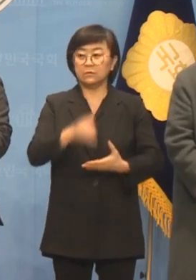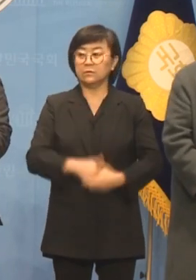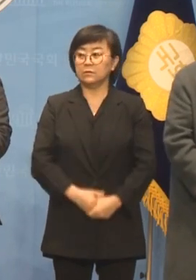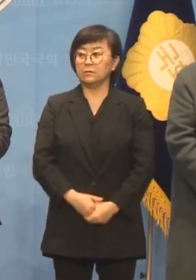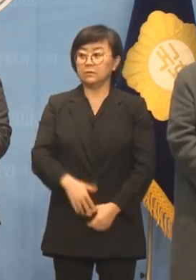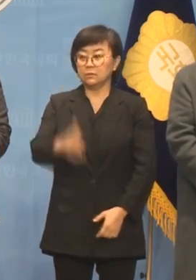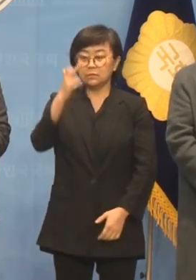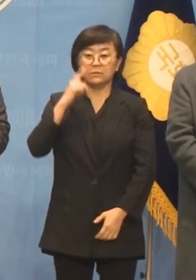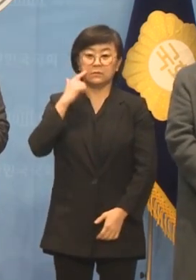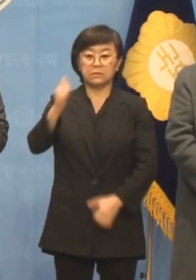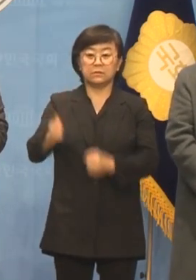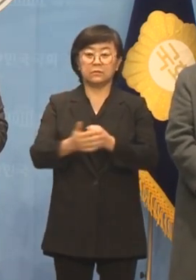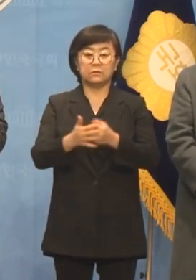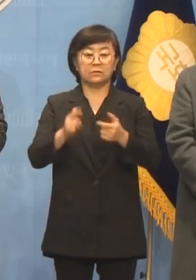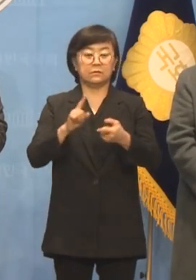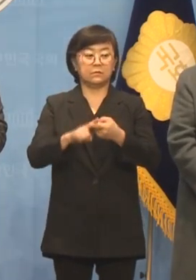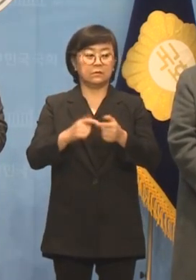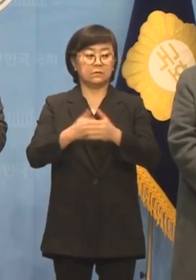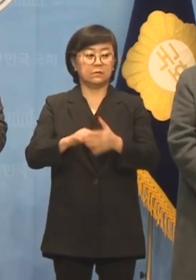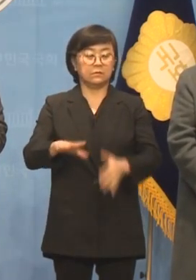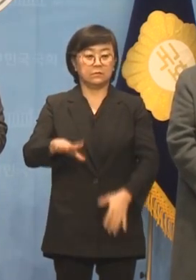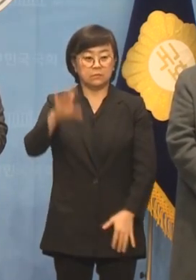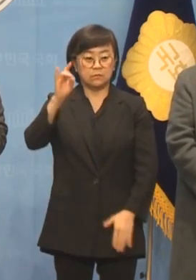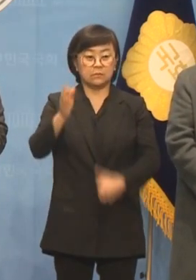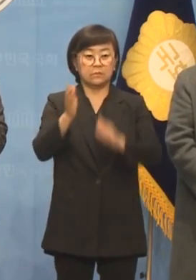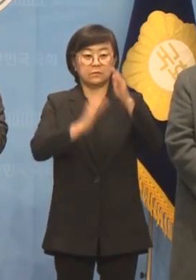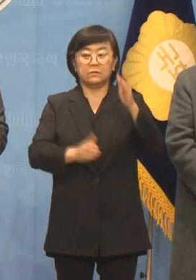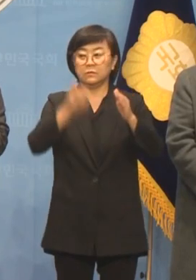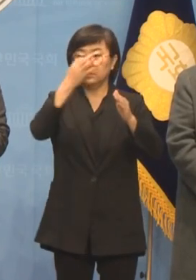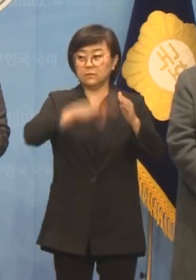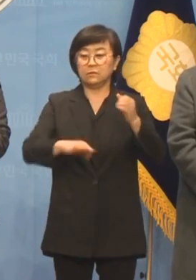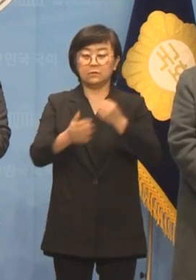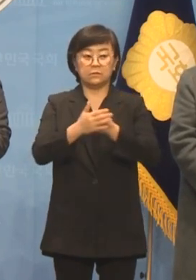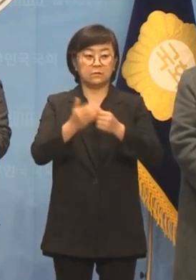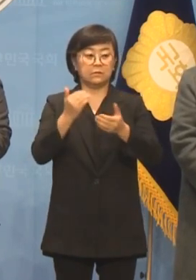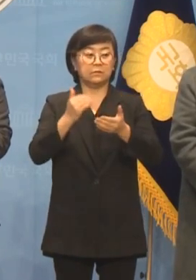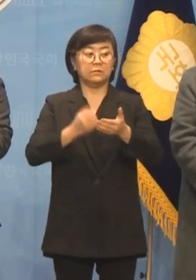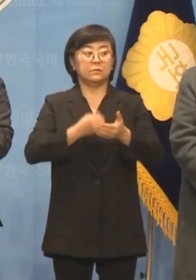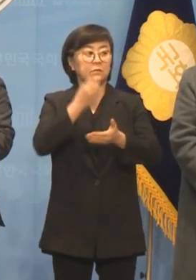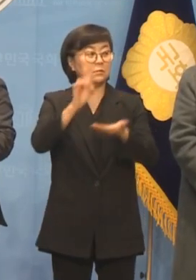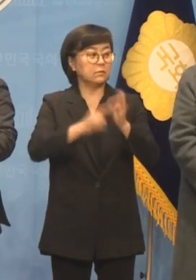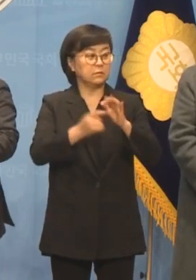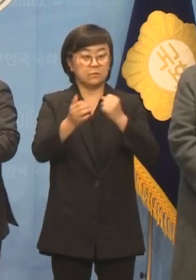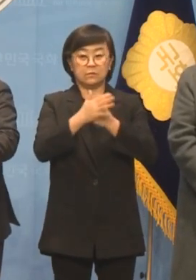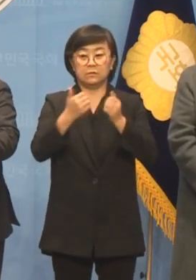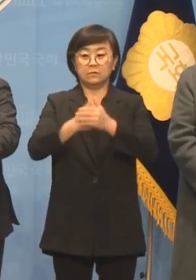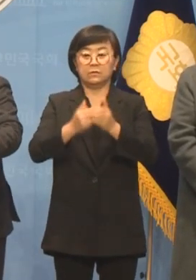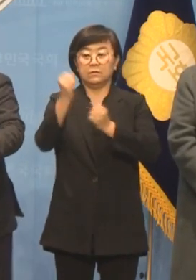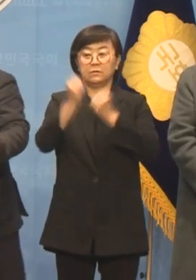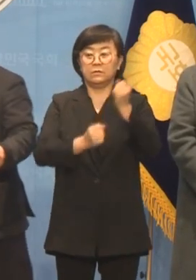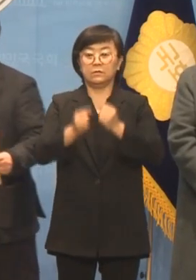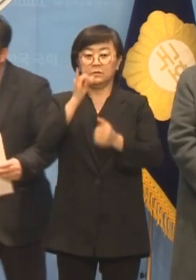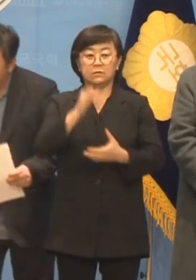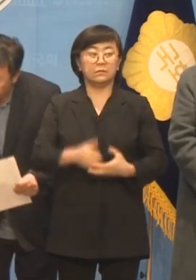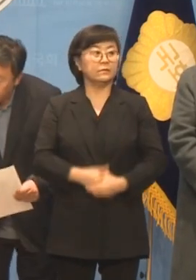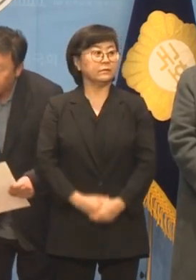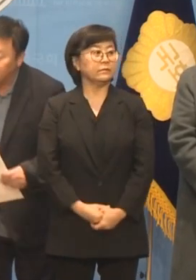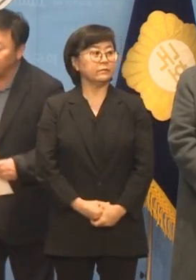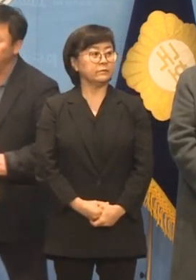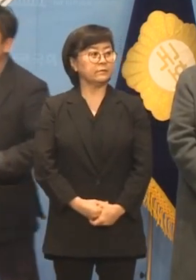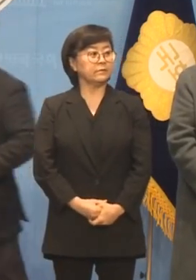최재형 목사님께서 처음에 이 공익제보를 하게 된 계기와 최근 사태에 대해서 논평해 주시도록 하겠습니다.